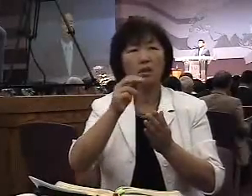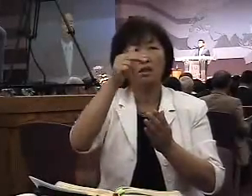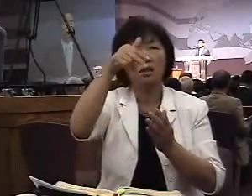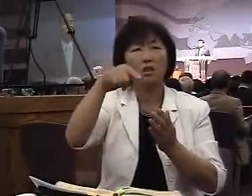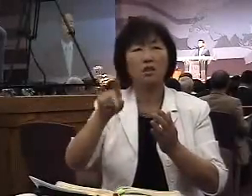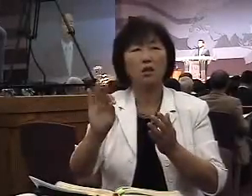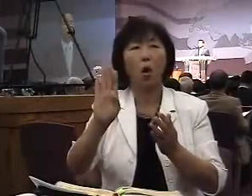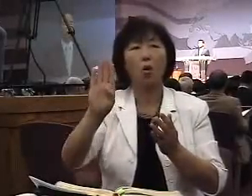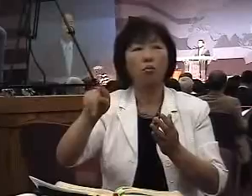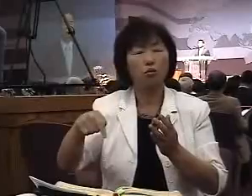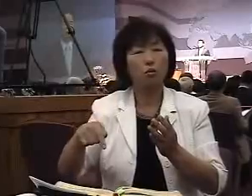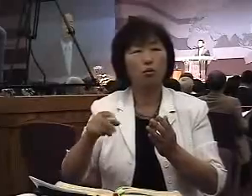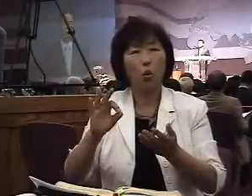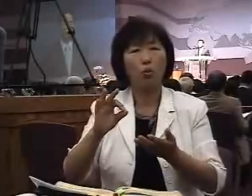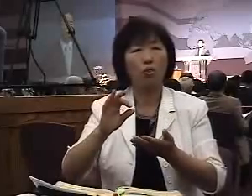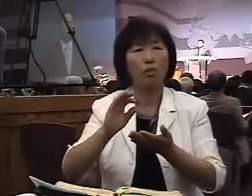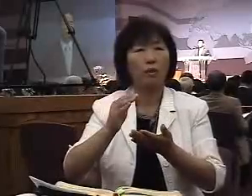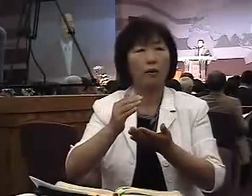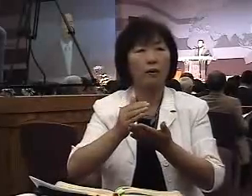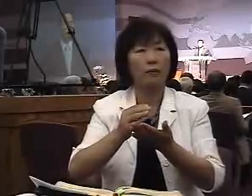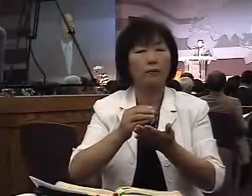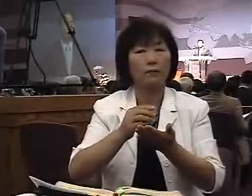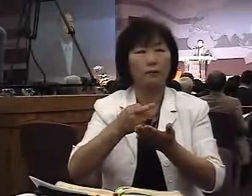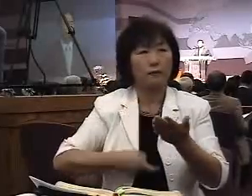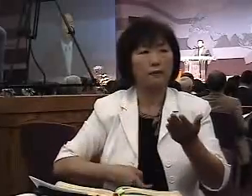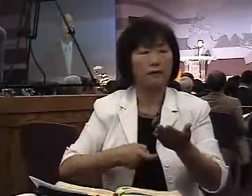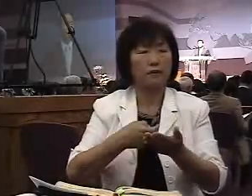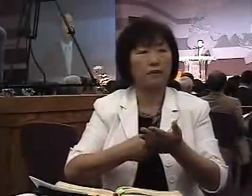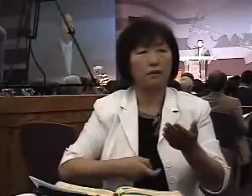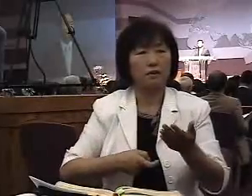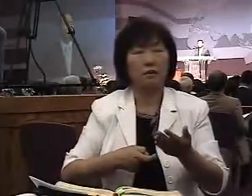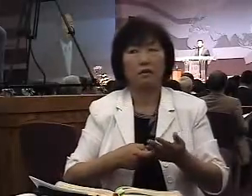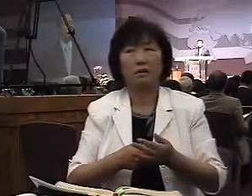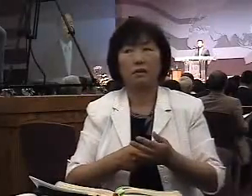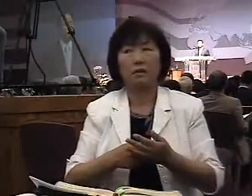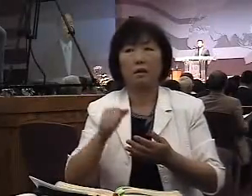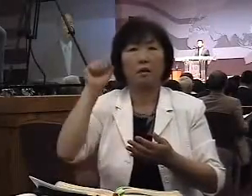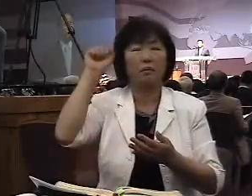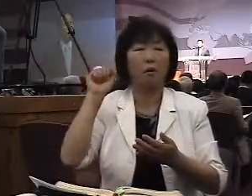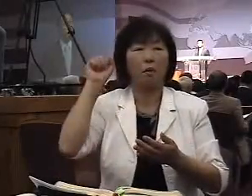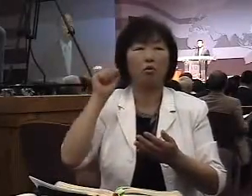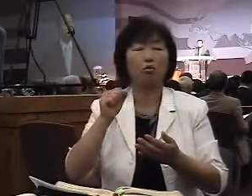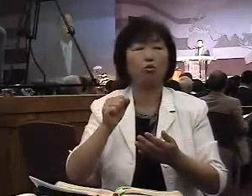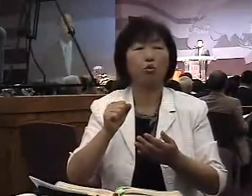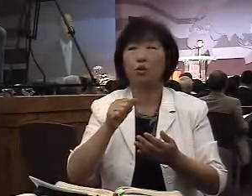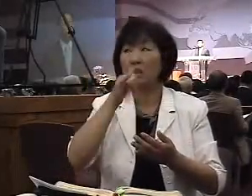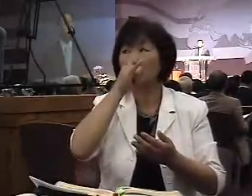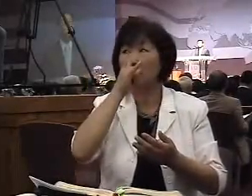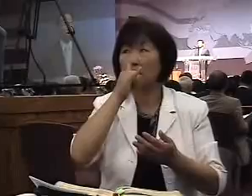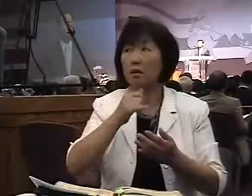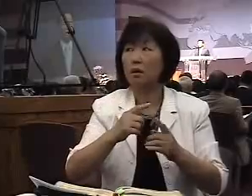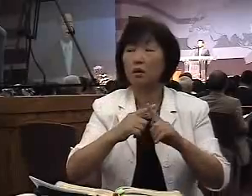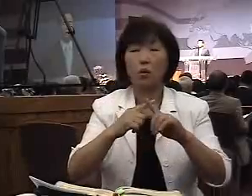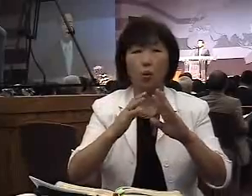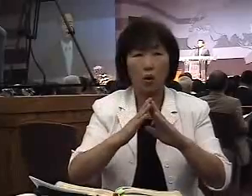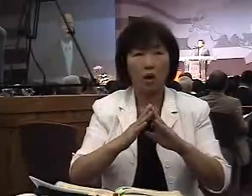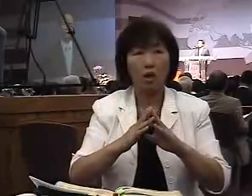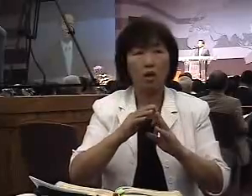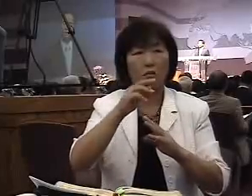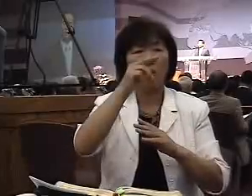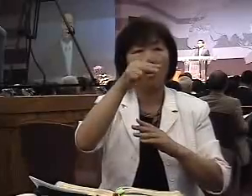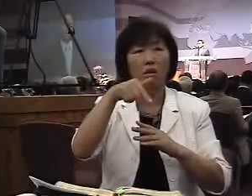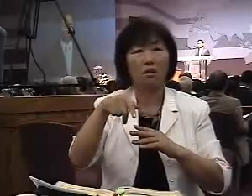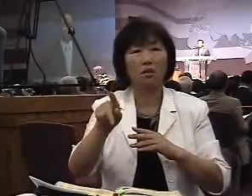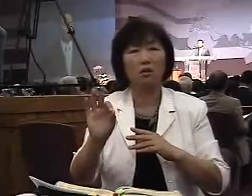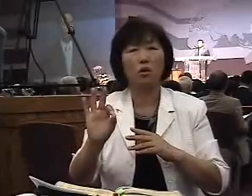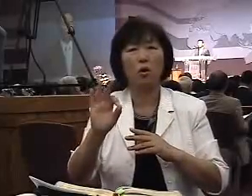예산이 삭감되는데 이것을 반대하는 서명운동입니다. 저희는 교회로서 어떤 정당의